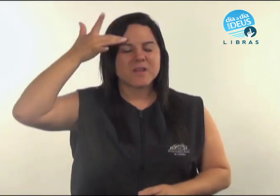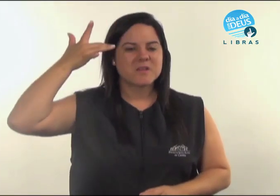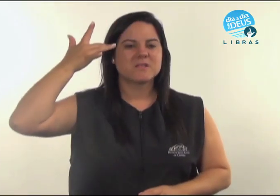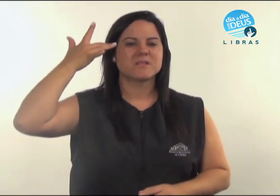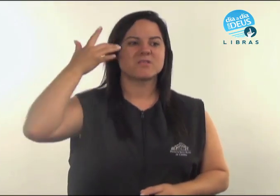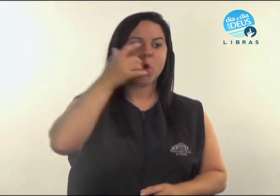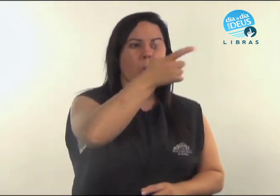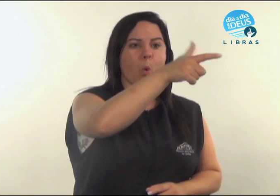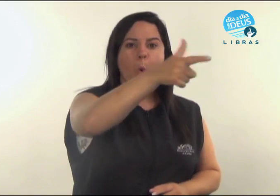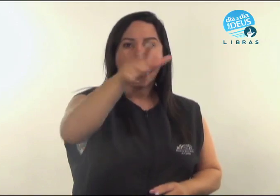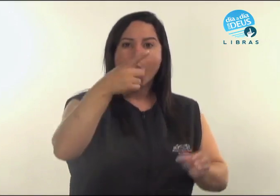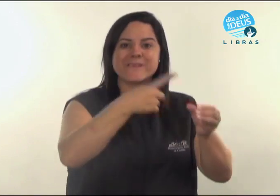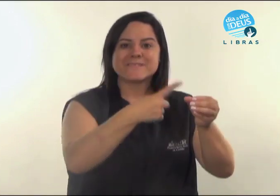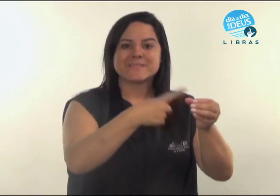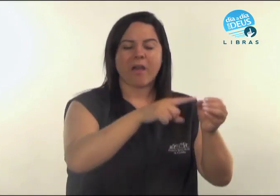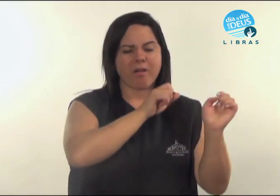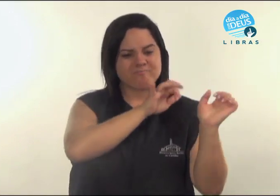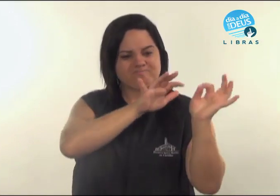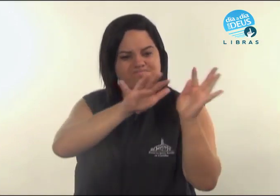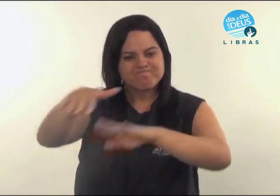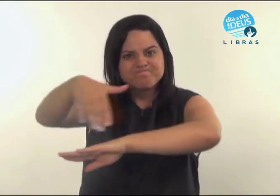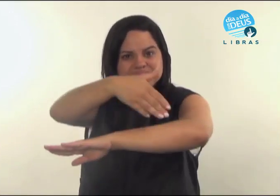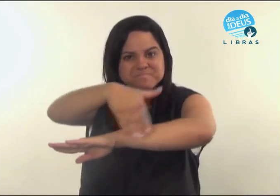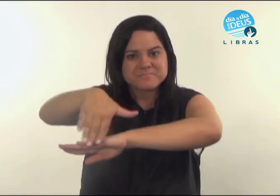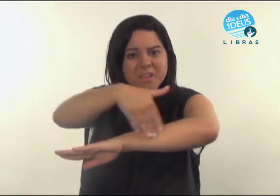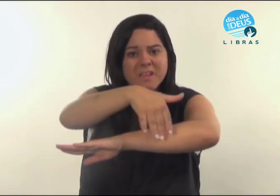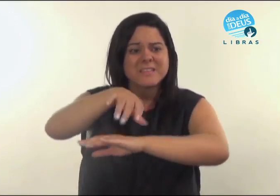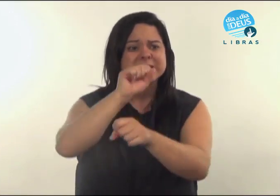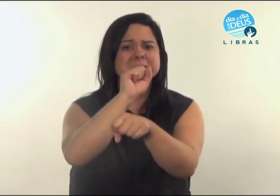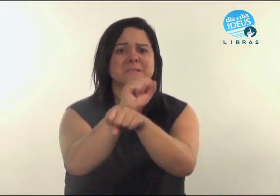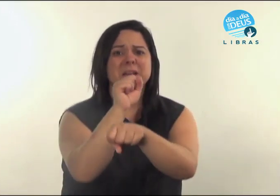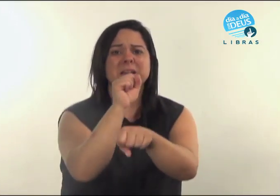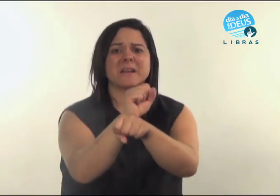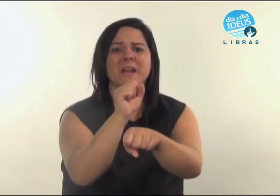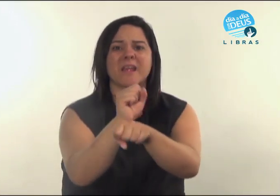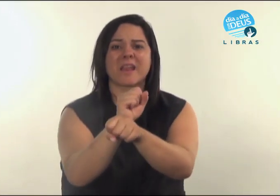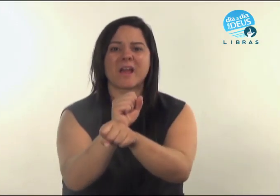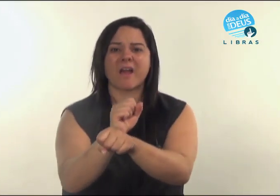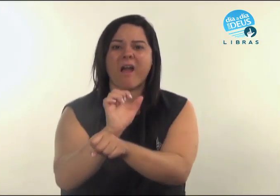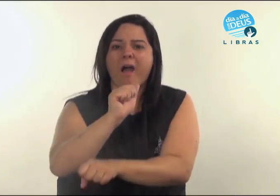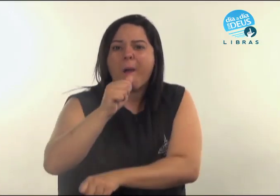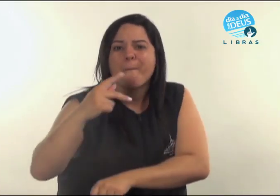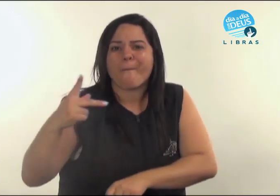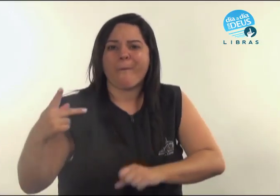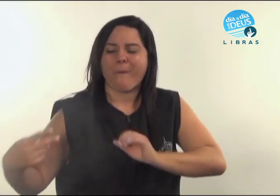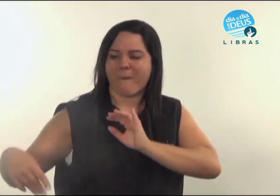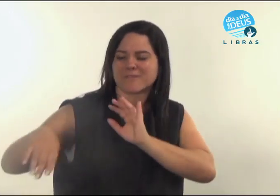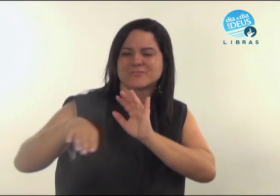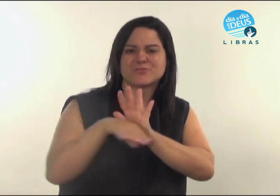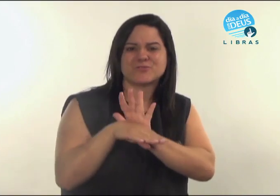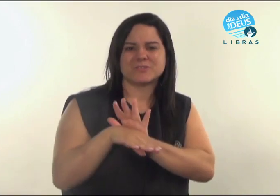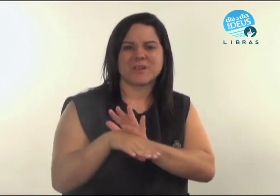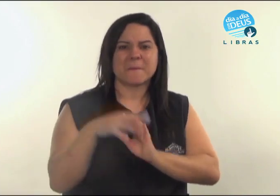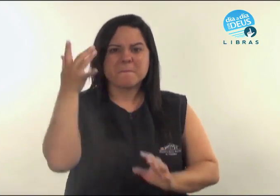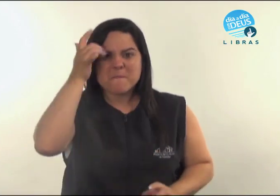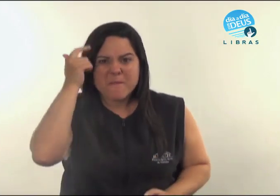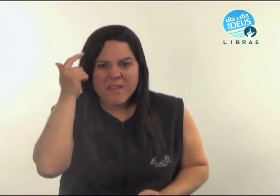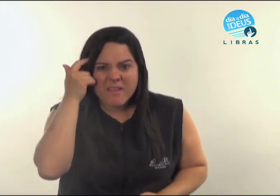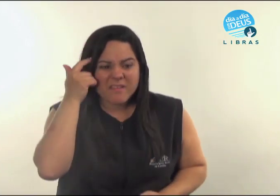até das pessoas ficarem na rua. Você pode imaginar essa cena?